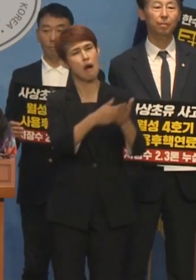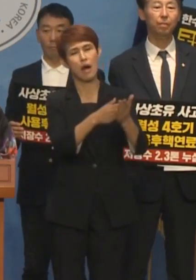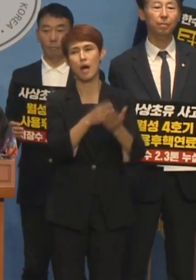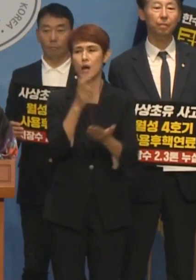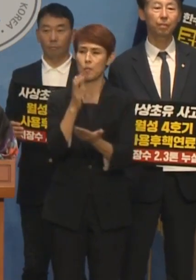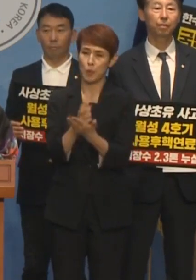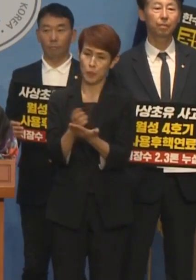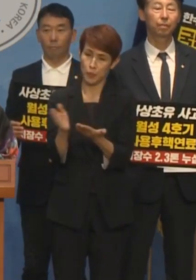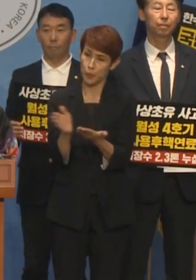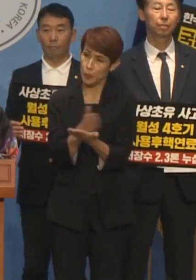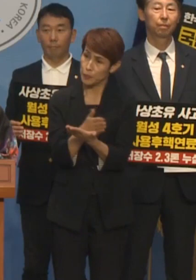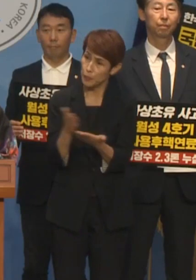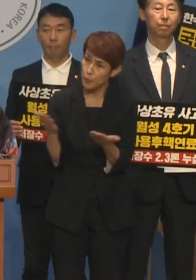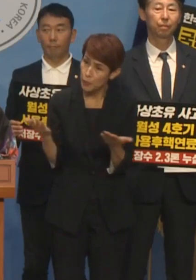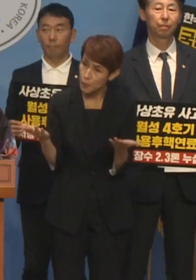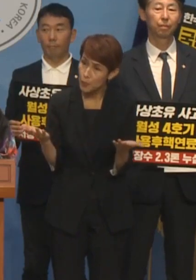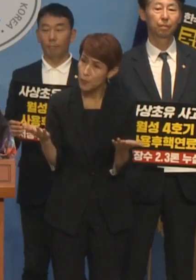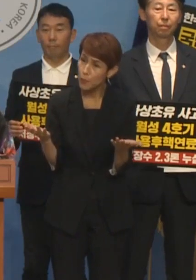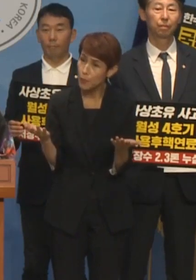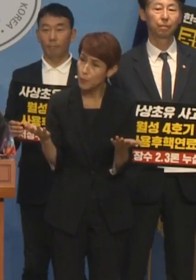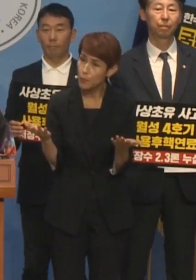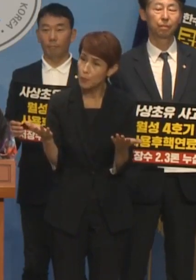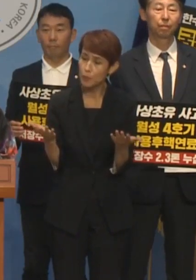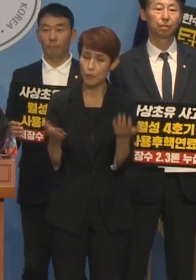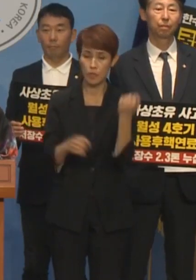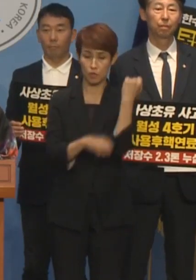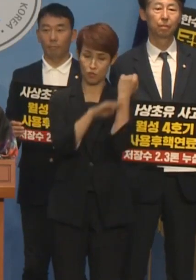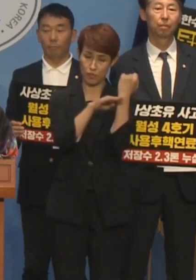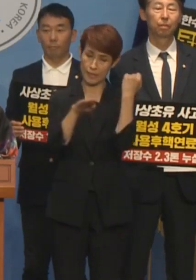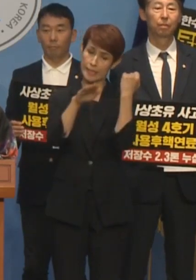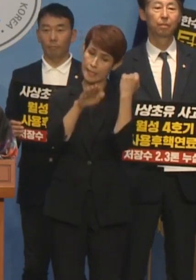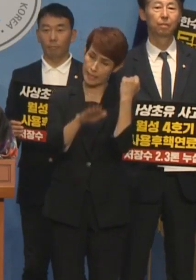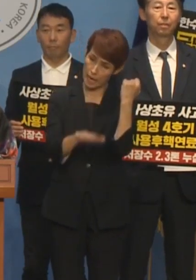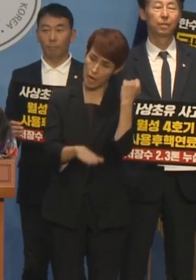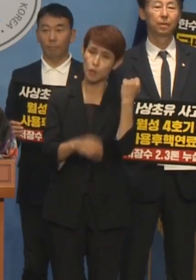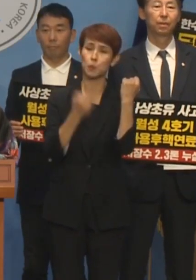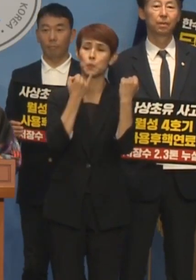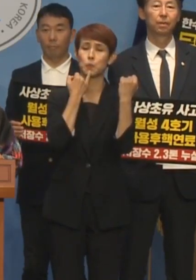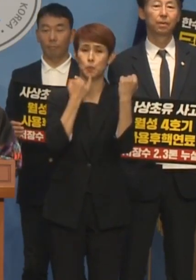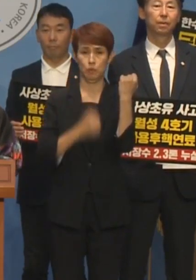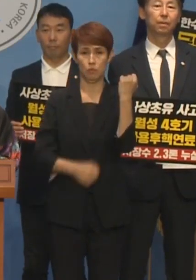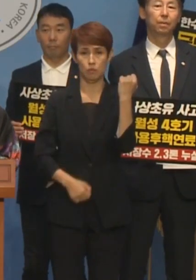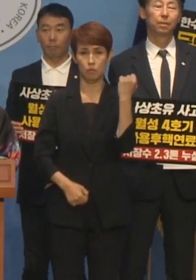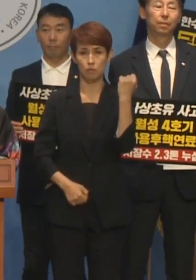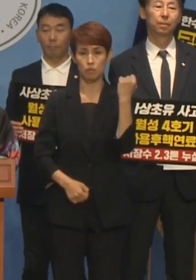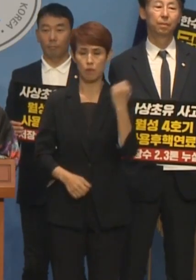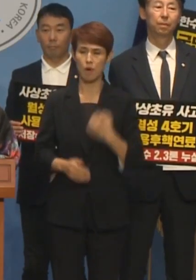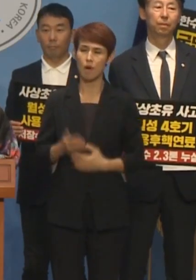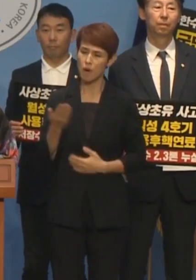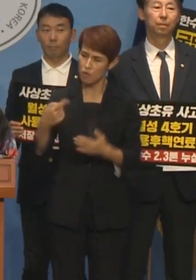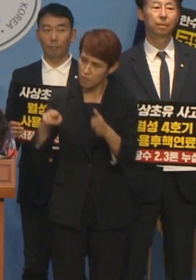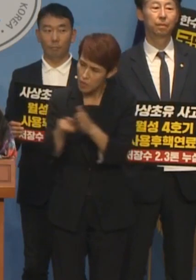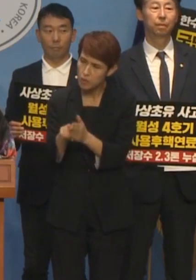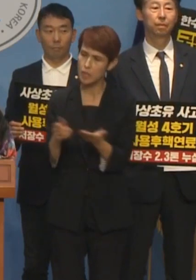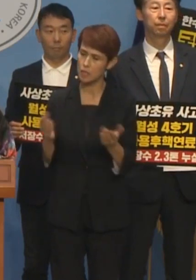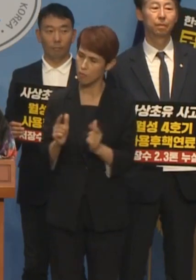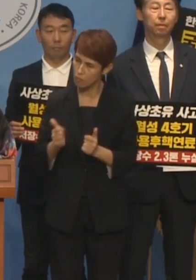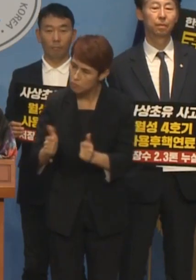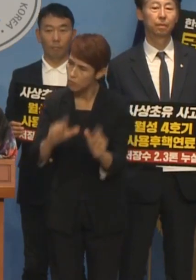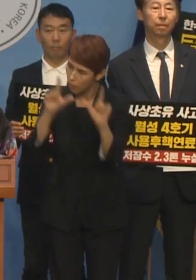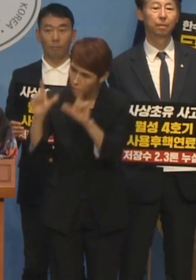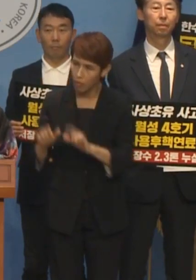없고 또 기준치의하고 자기네들도 우리도 여기서 근무하고 사는데 너희들은 왜 못